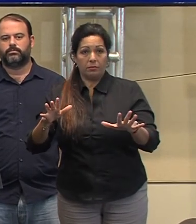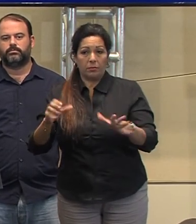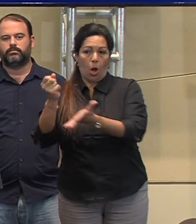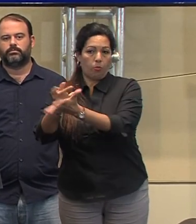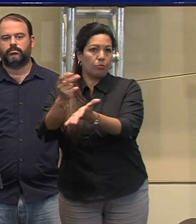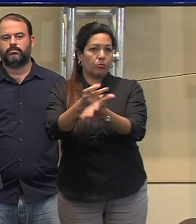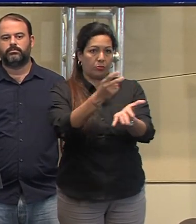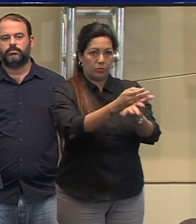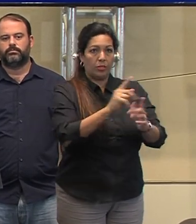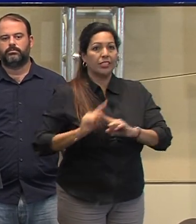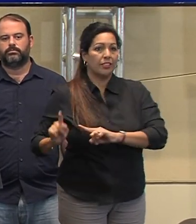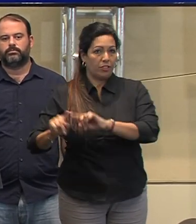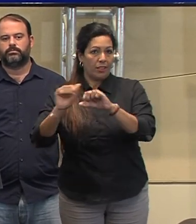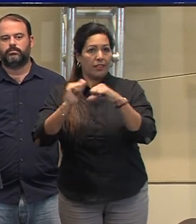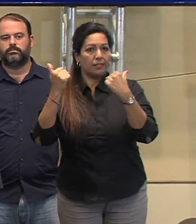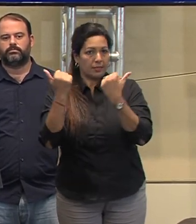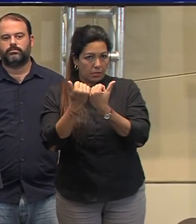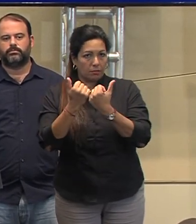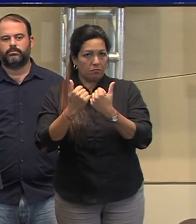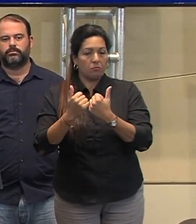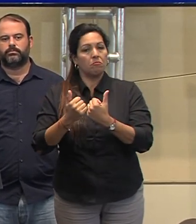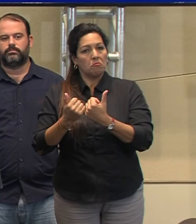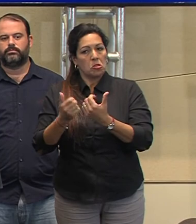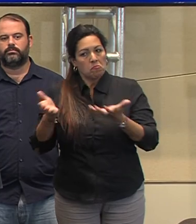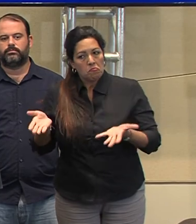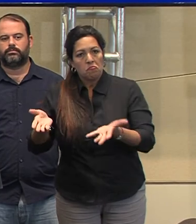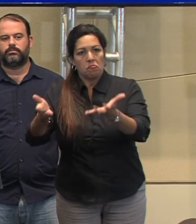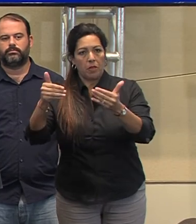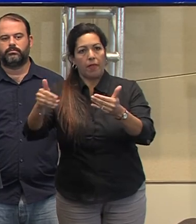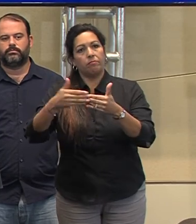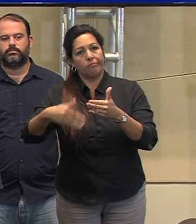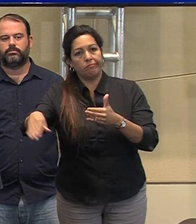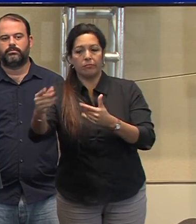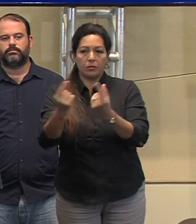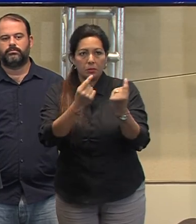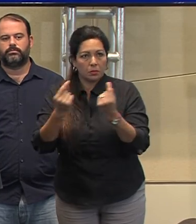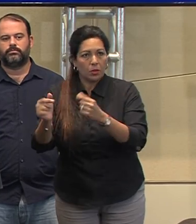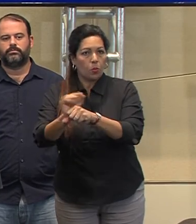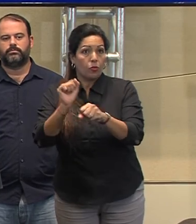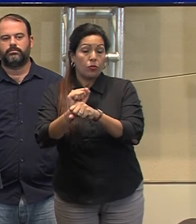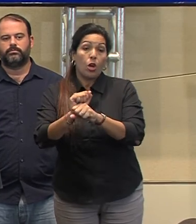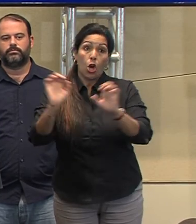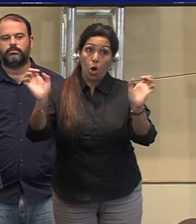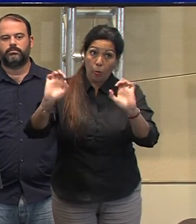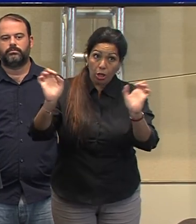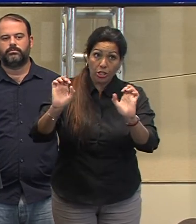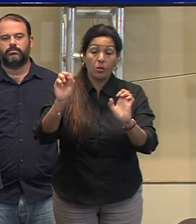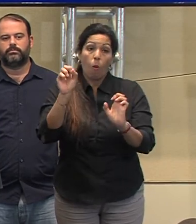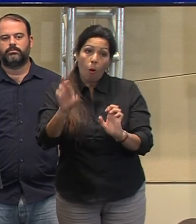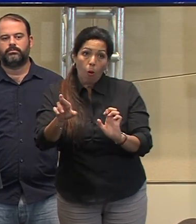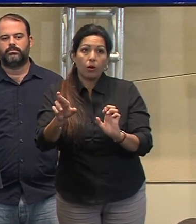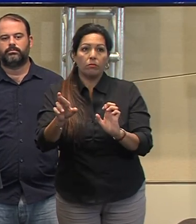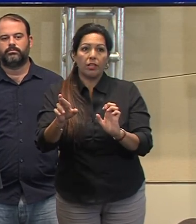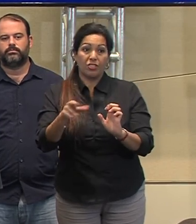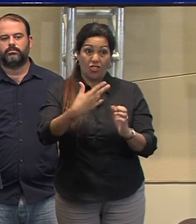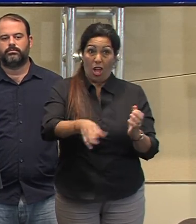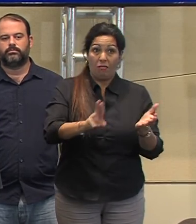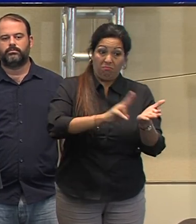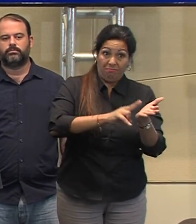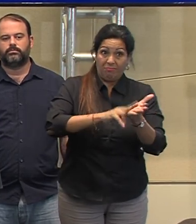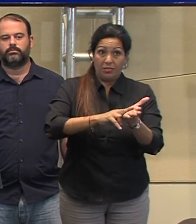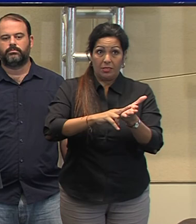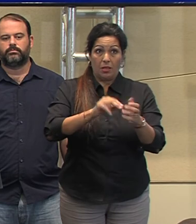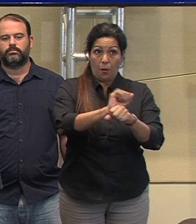los municipios de las agencias para que puedan y hacer los trabajos de emergencia o reembolsos de trabajos que ya han hecho